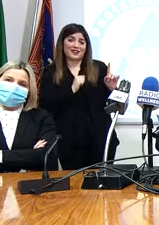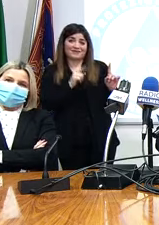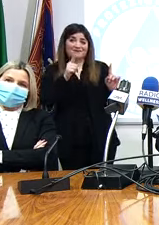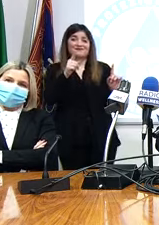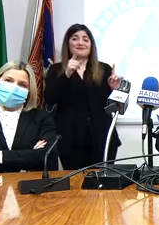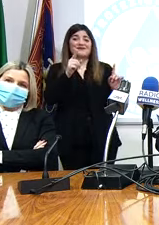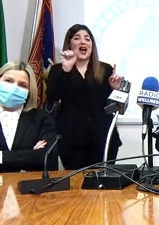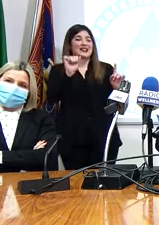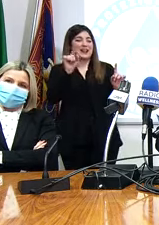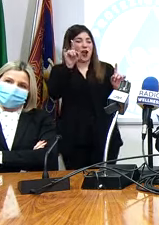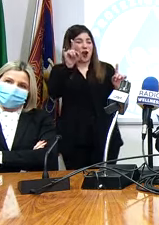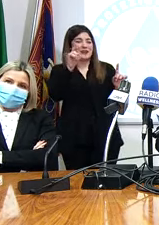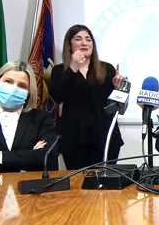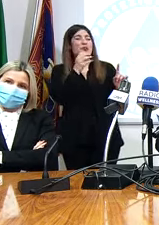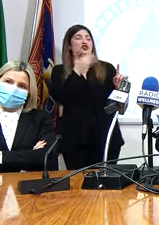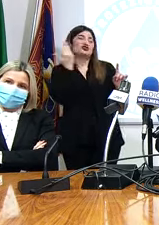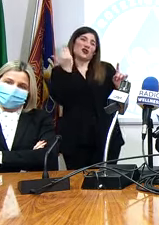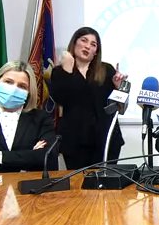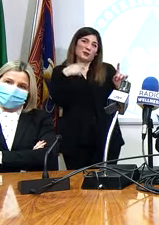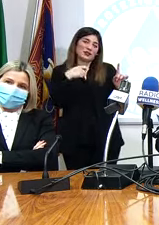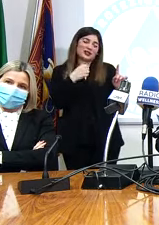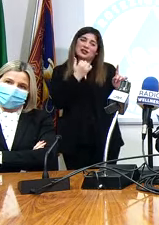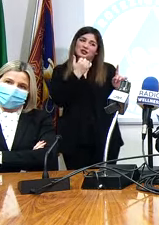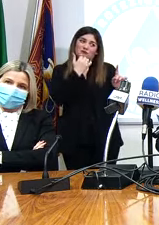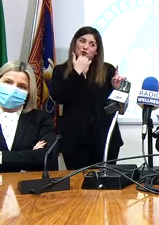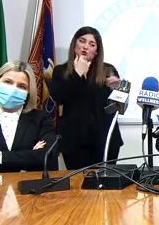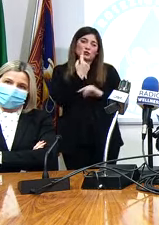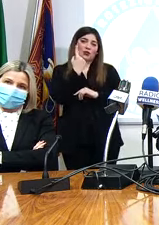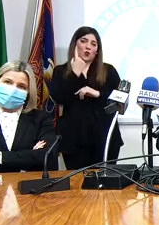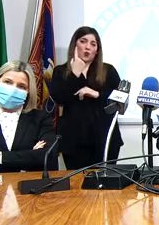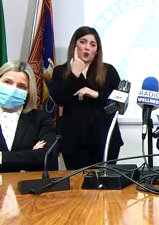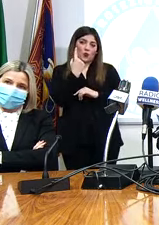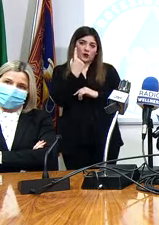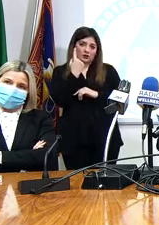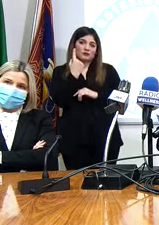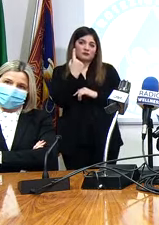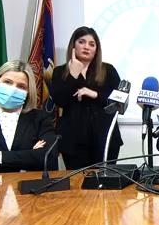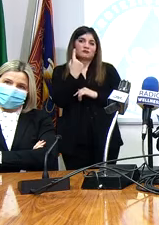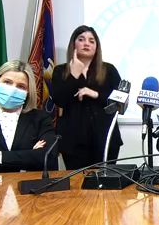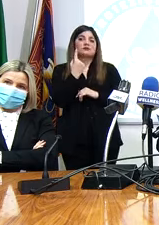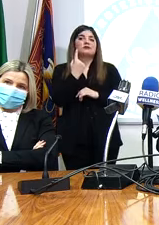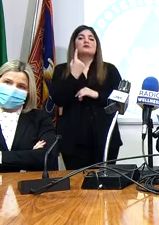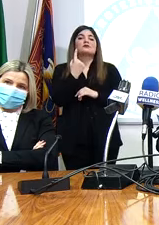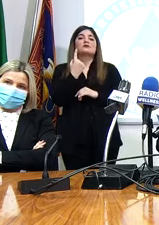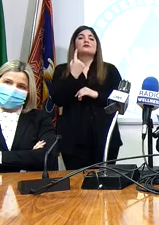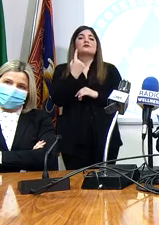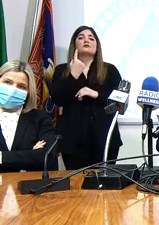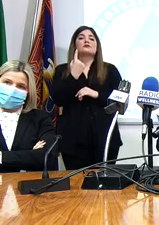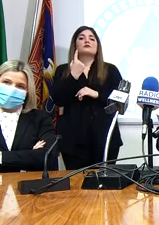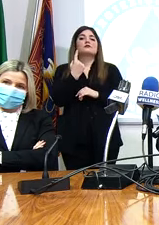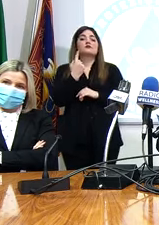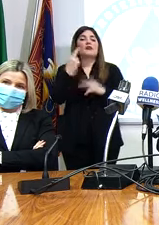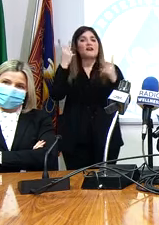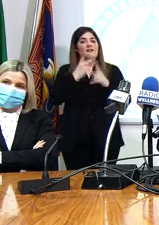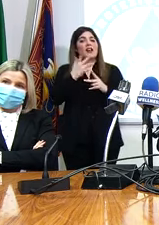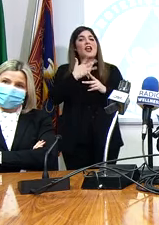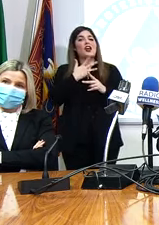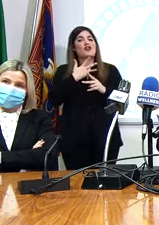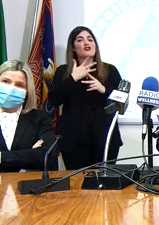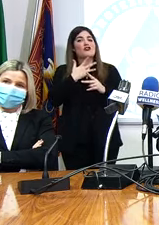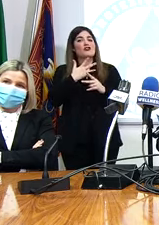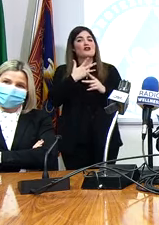al professor Palù. Sì, no, semplicemente visto che si è chiarito anche il calendario romano tra Camera e Senato del voto di fiducia. Passiamo a parlare